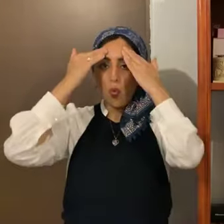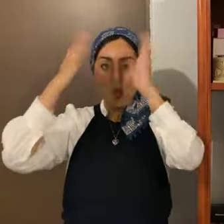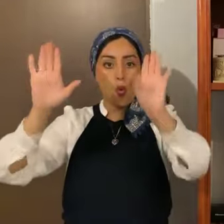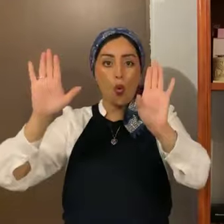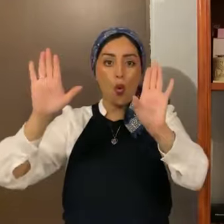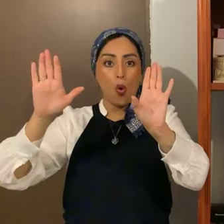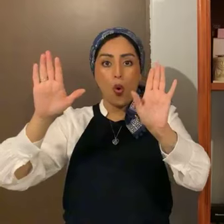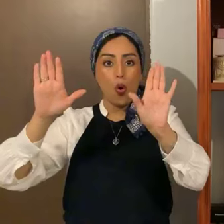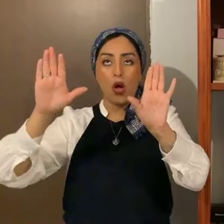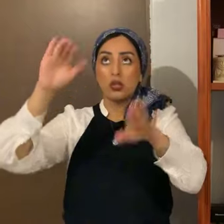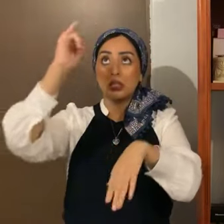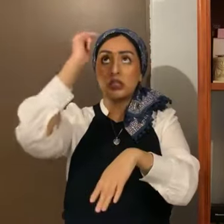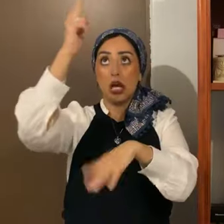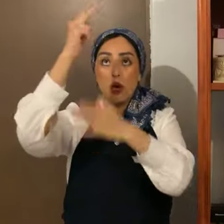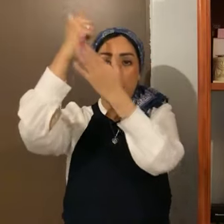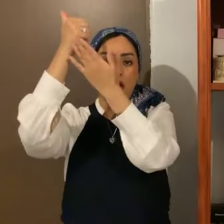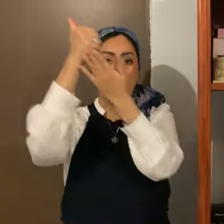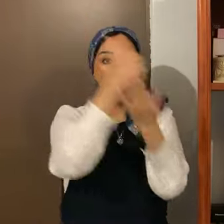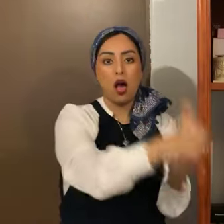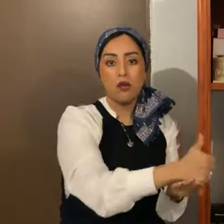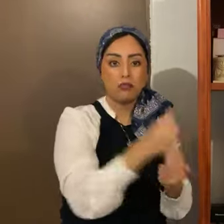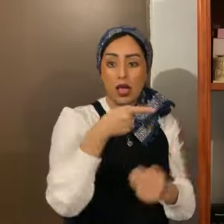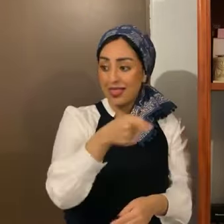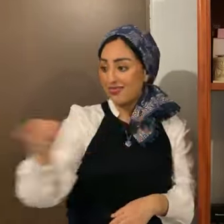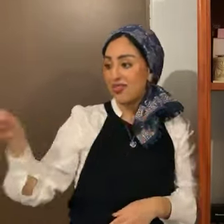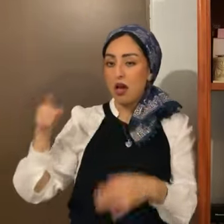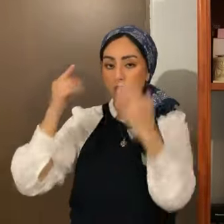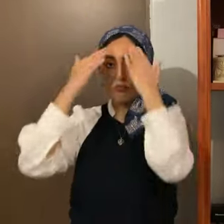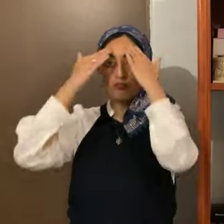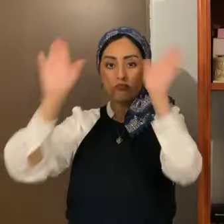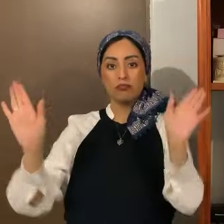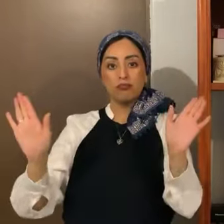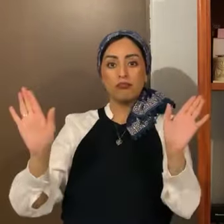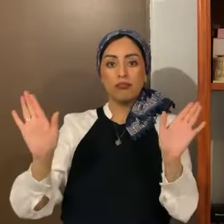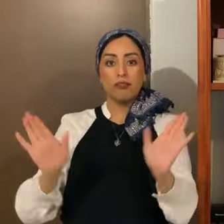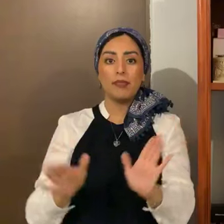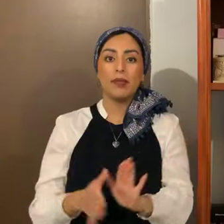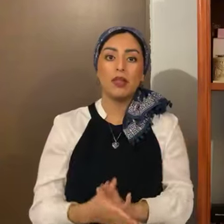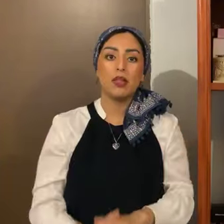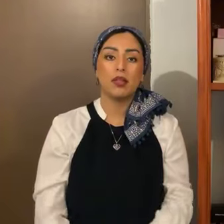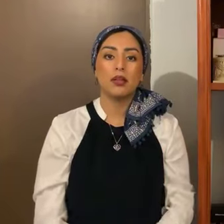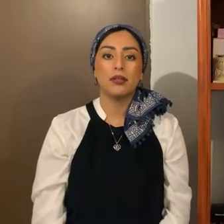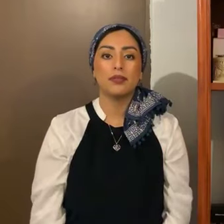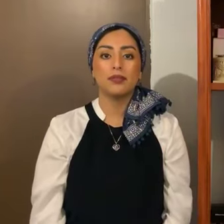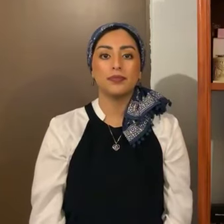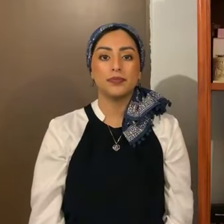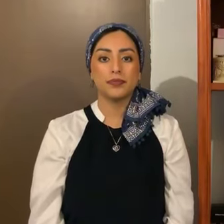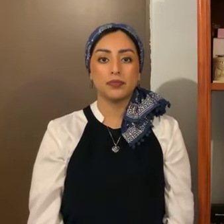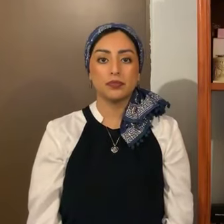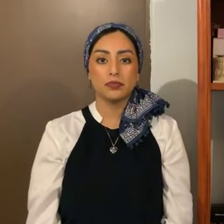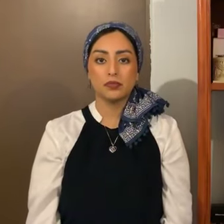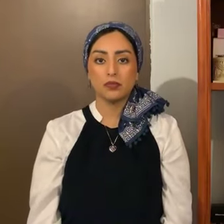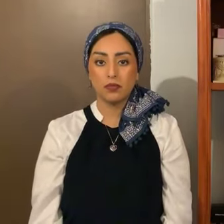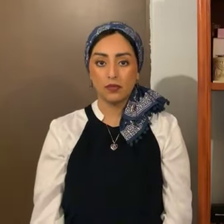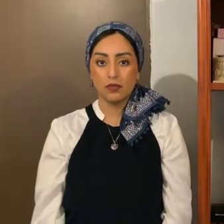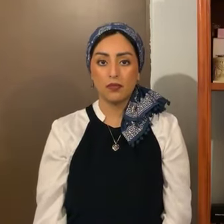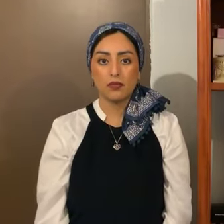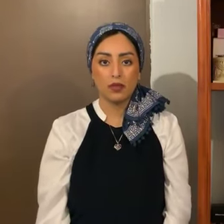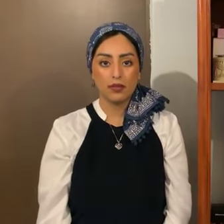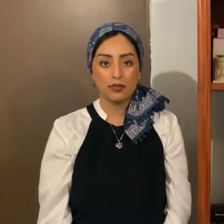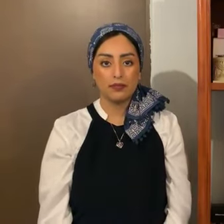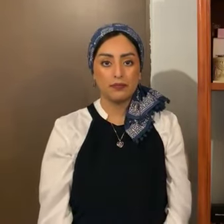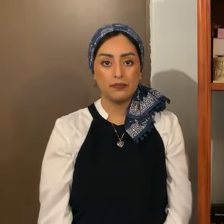destruirlo. Y esos enemigos no tomaban en cuenta para nada al Todopoderoso